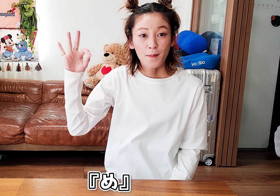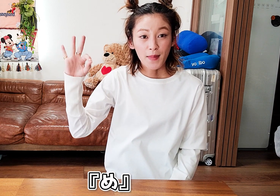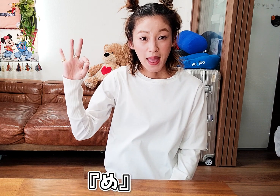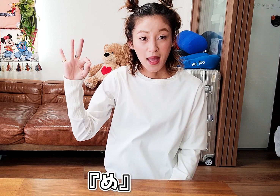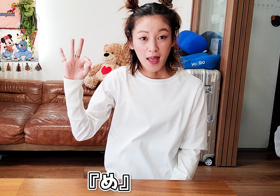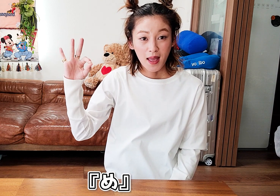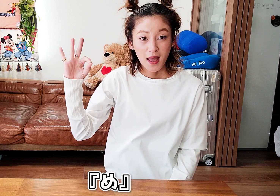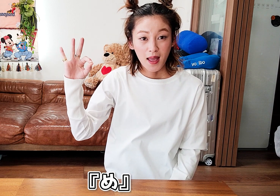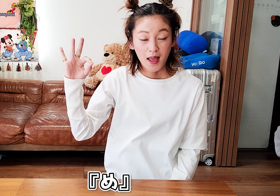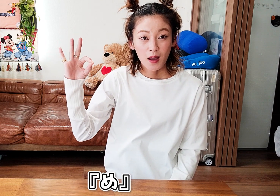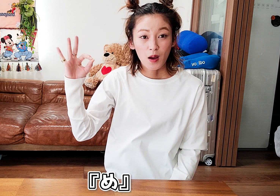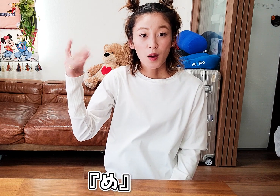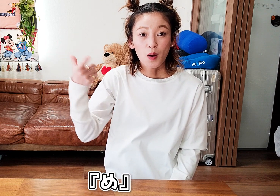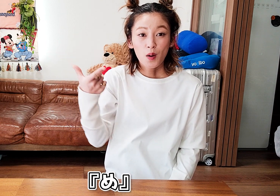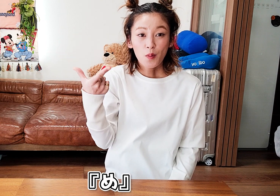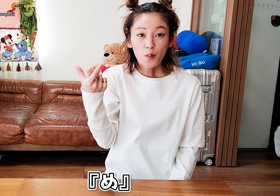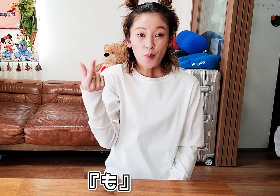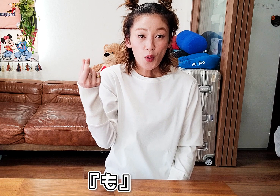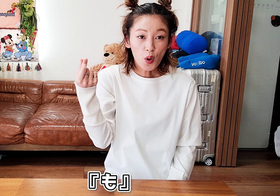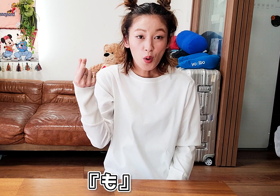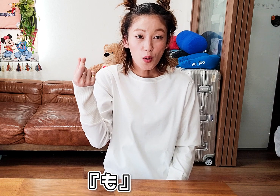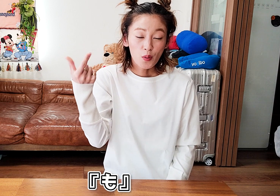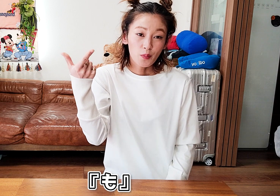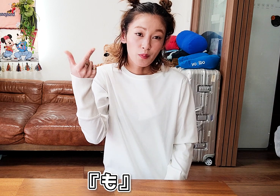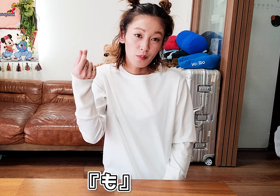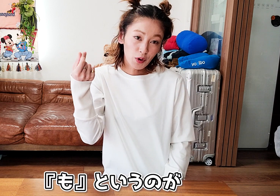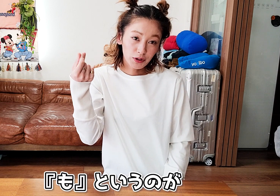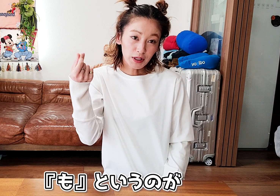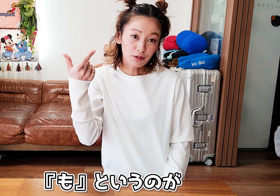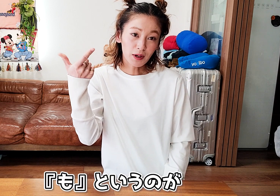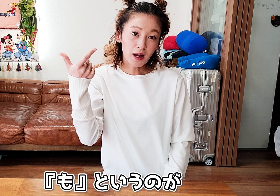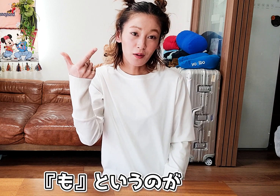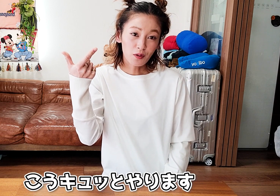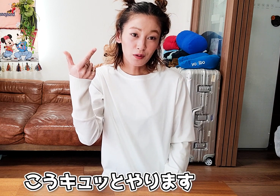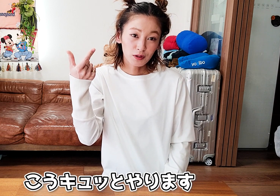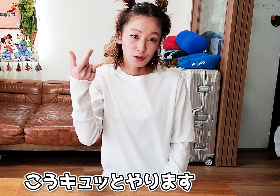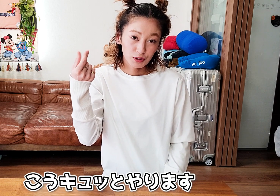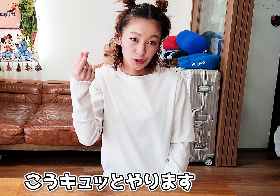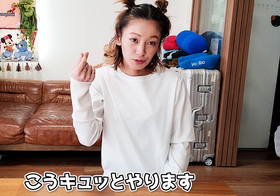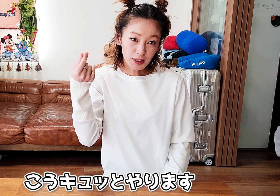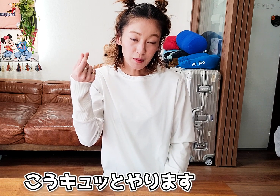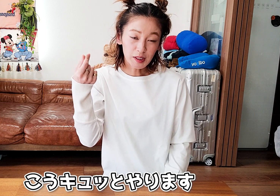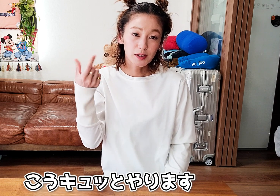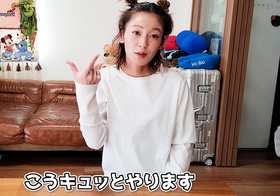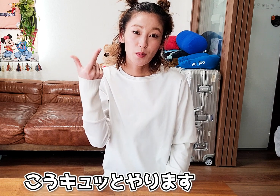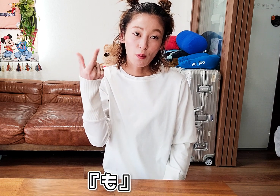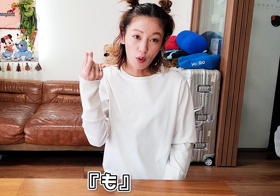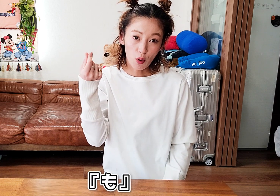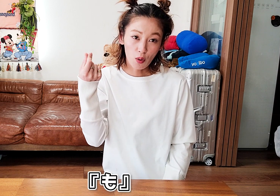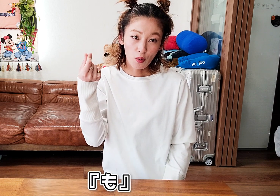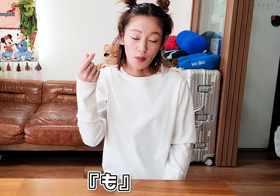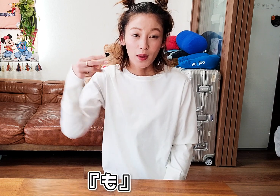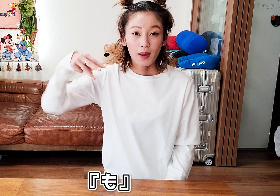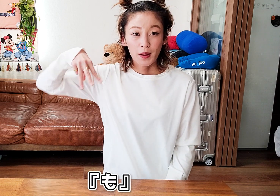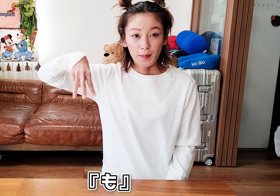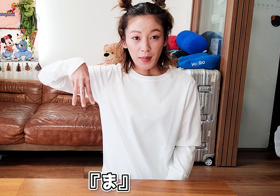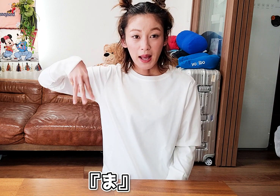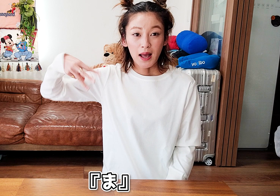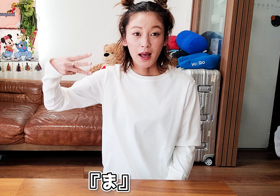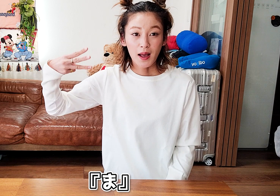め。も。もっていうのが、こう、キュッてやります。も。ま